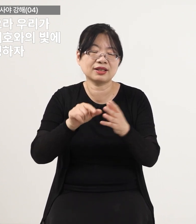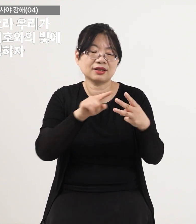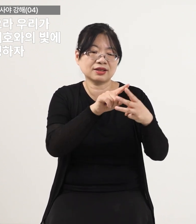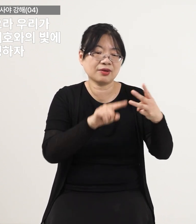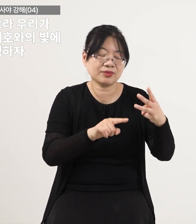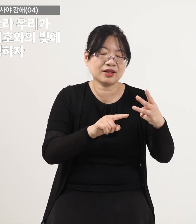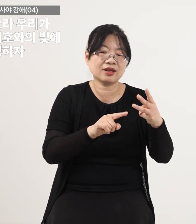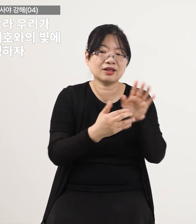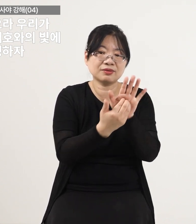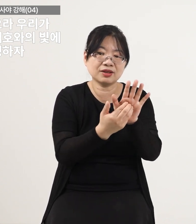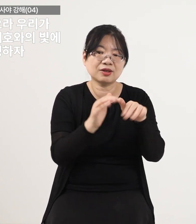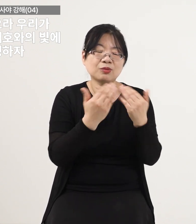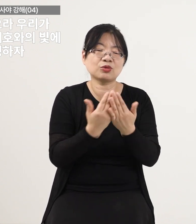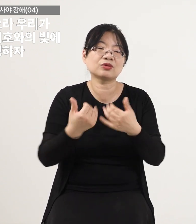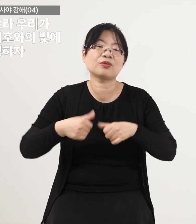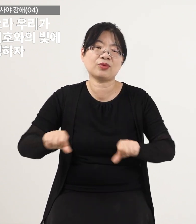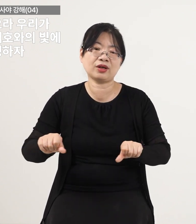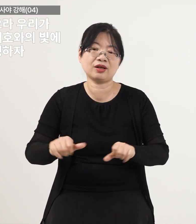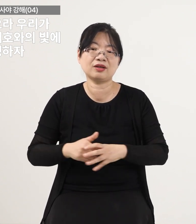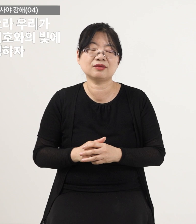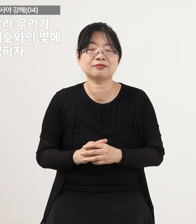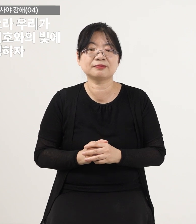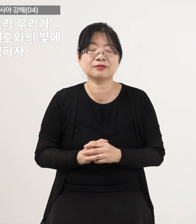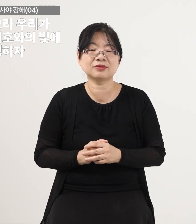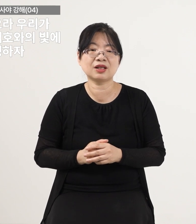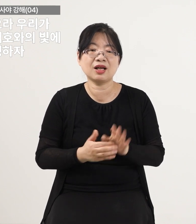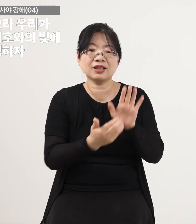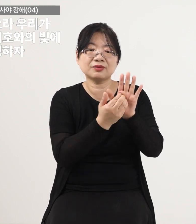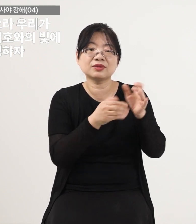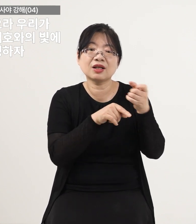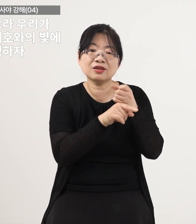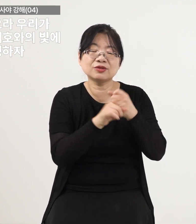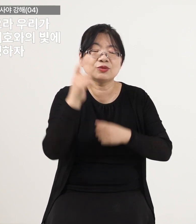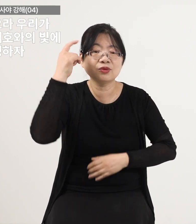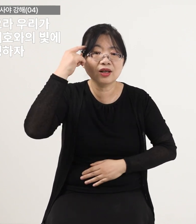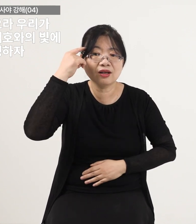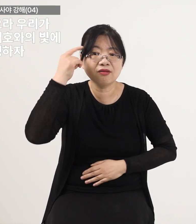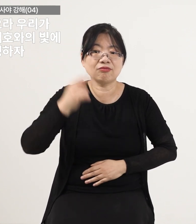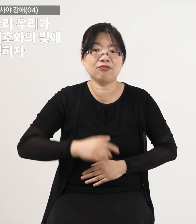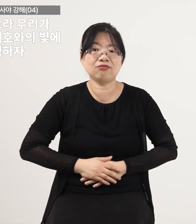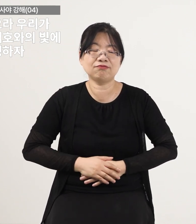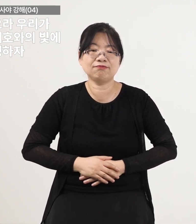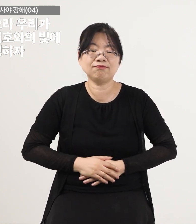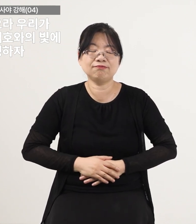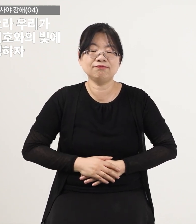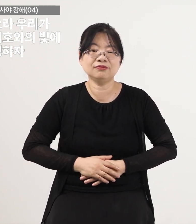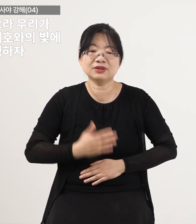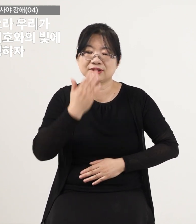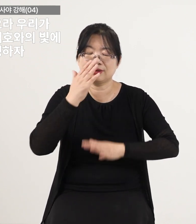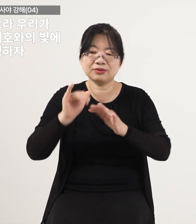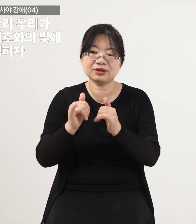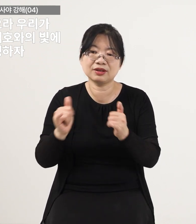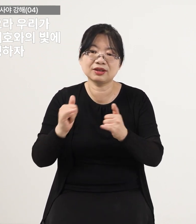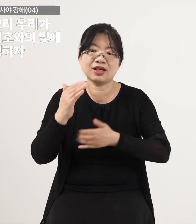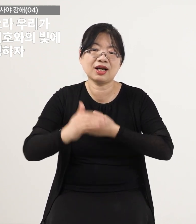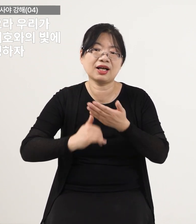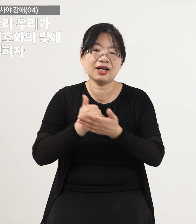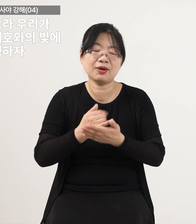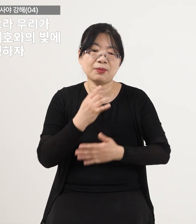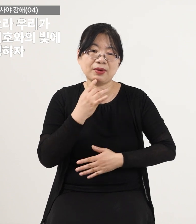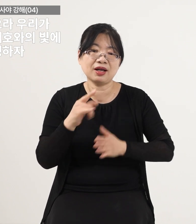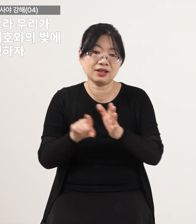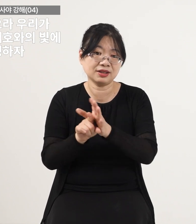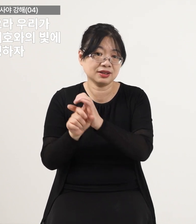깨집니다. 왜 그랬을까요? 그 금지한 이유가 뭘까요? 이 백성은